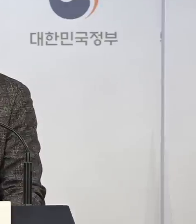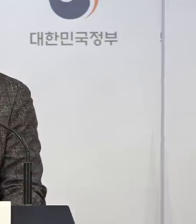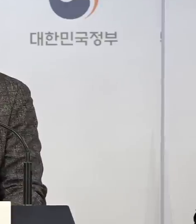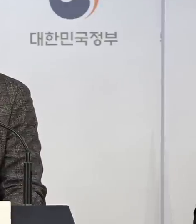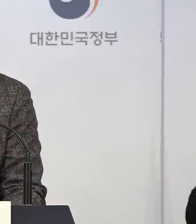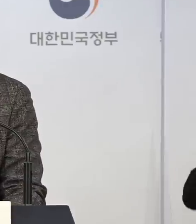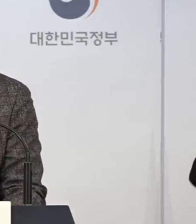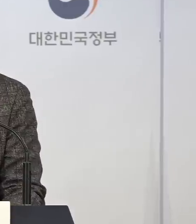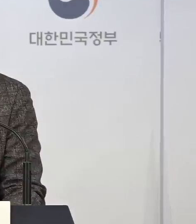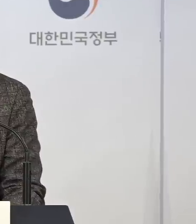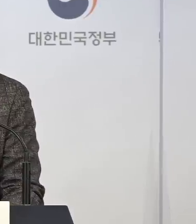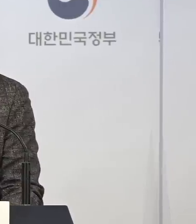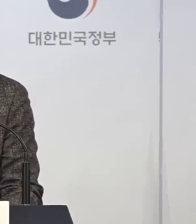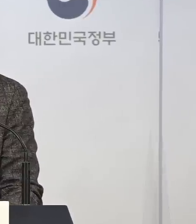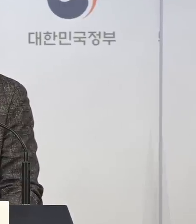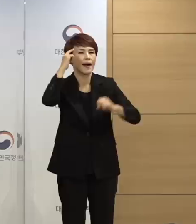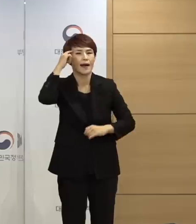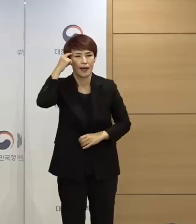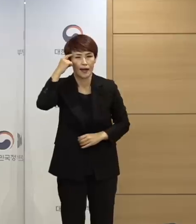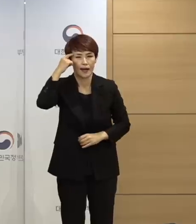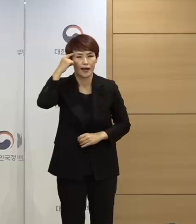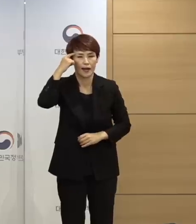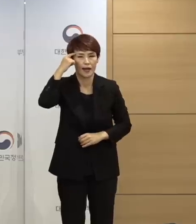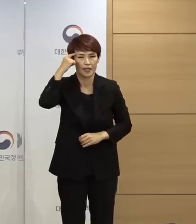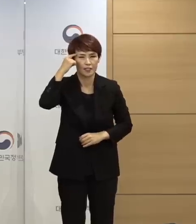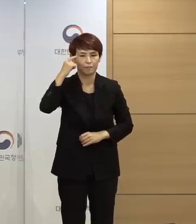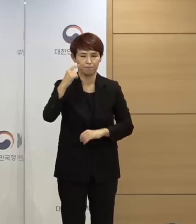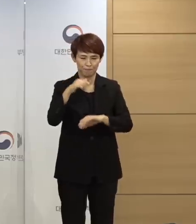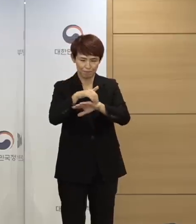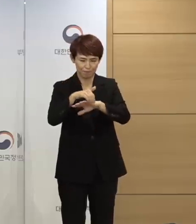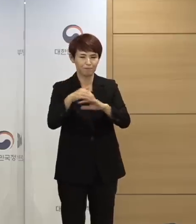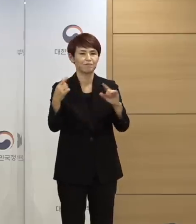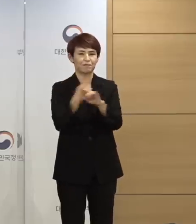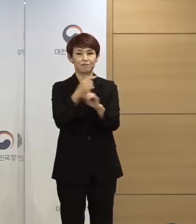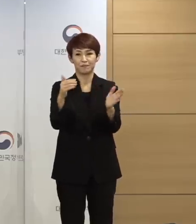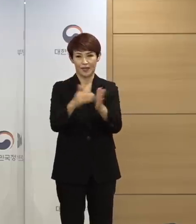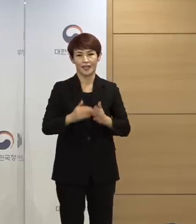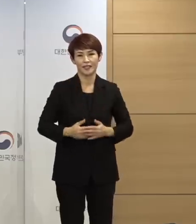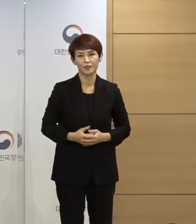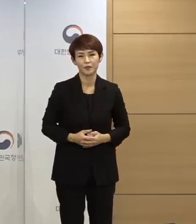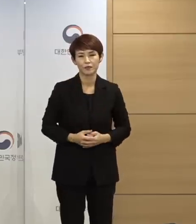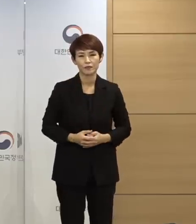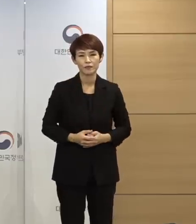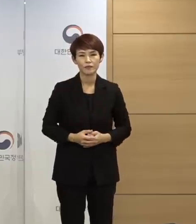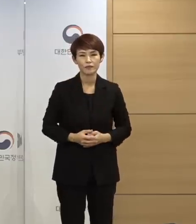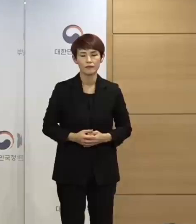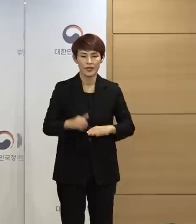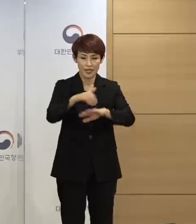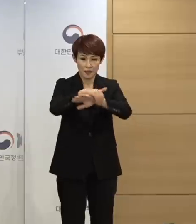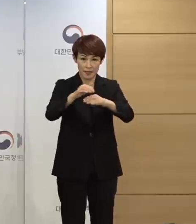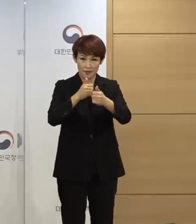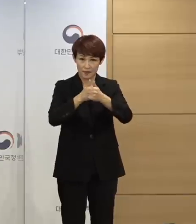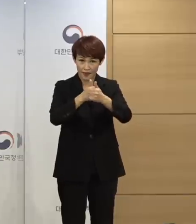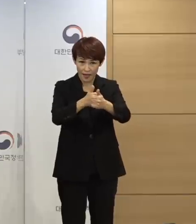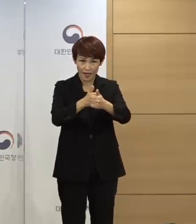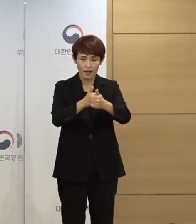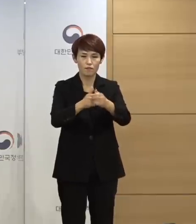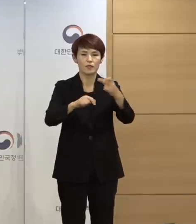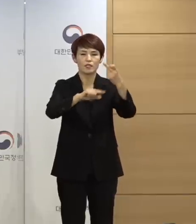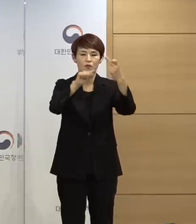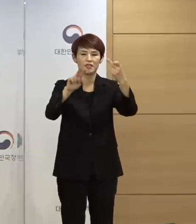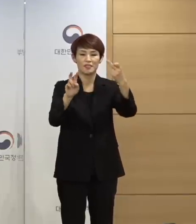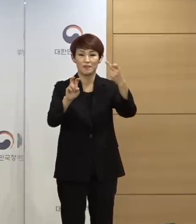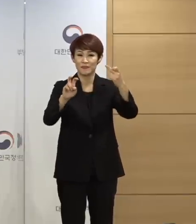것이 가능할 것으로 판단하여 기동 계획을 수정하였습니다. 수정된 계획에 따라 지난